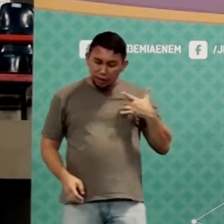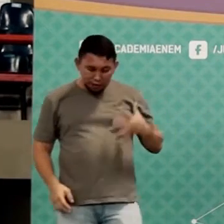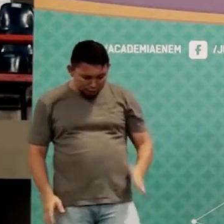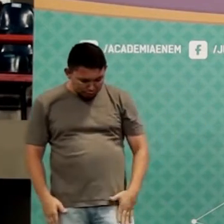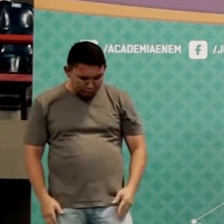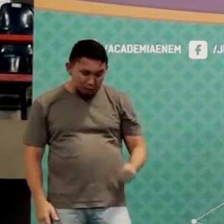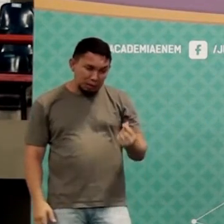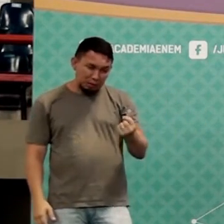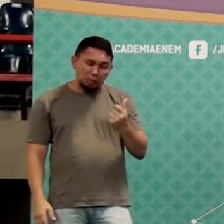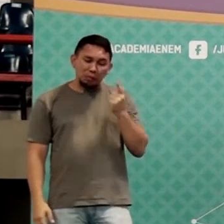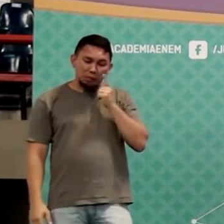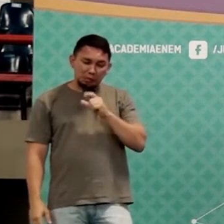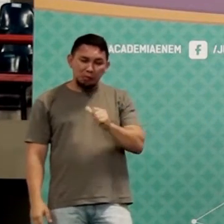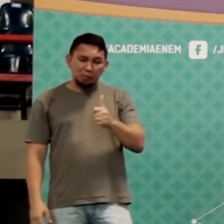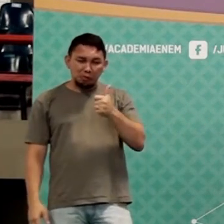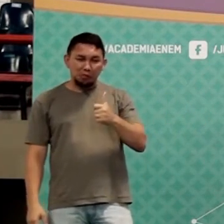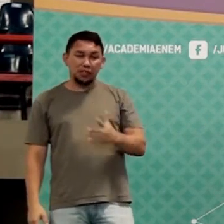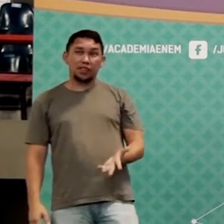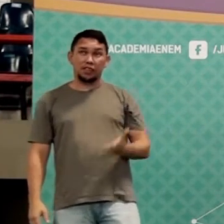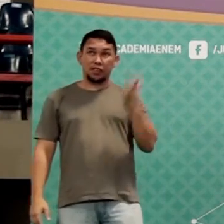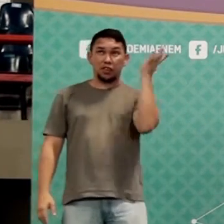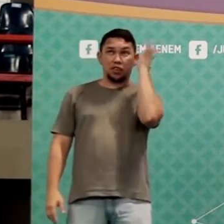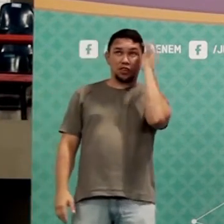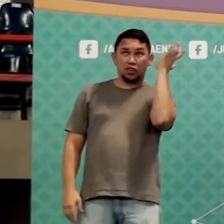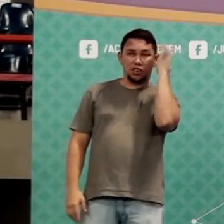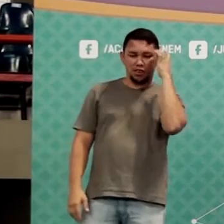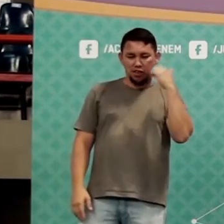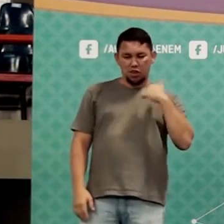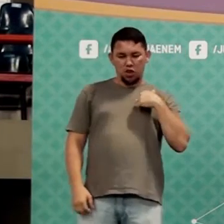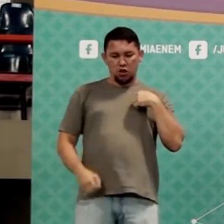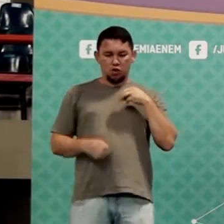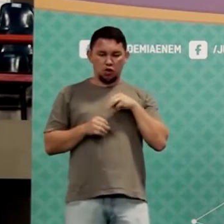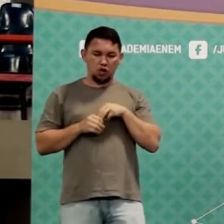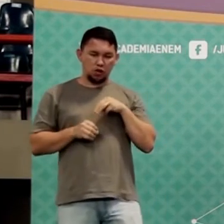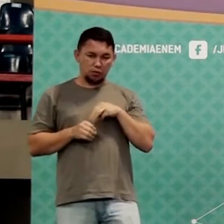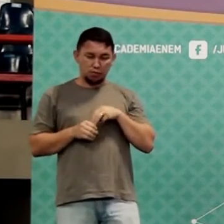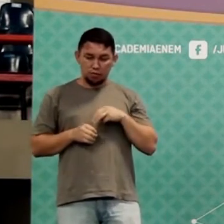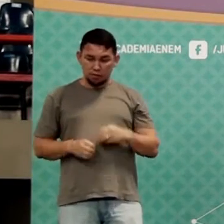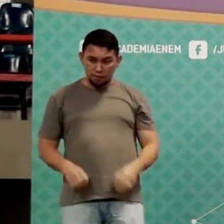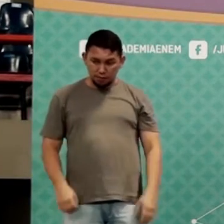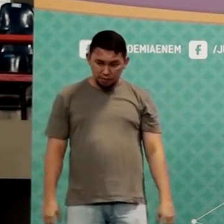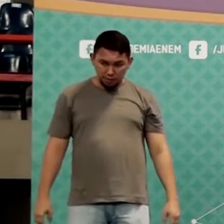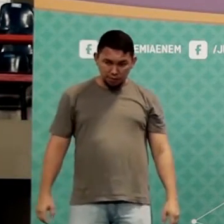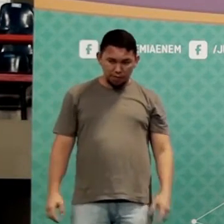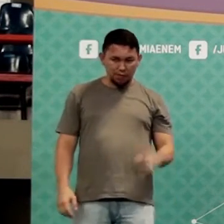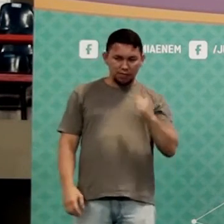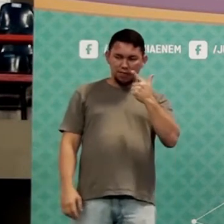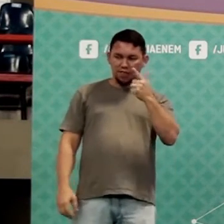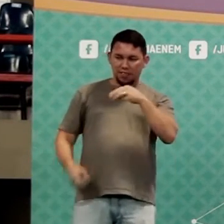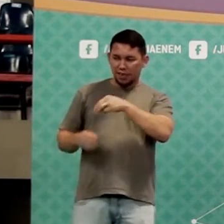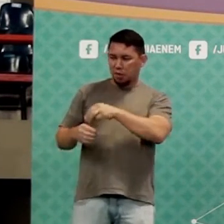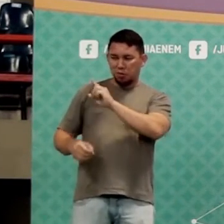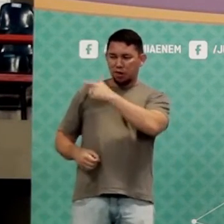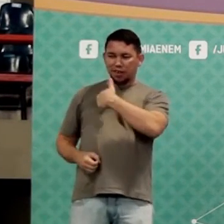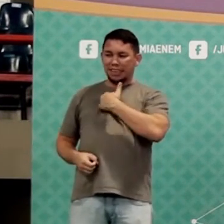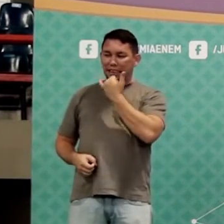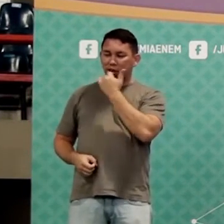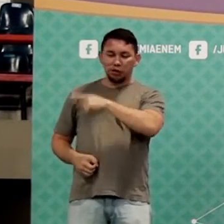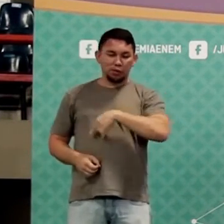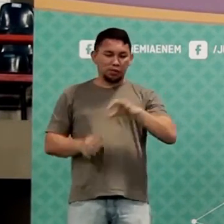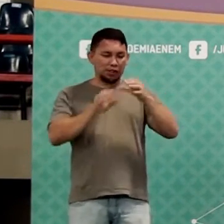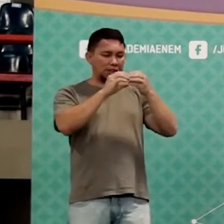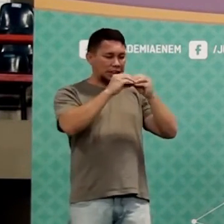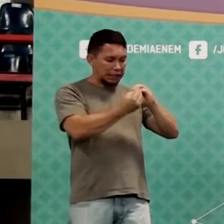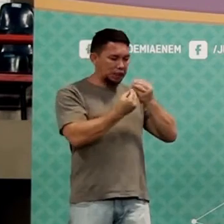financeira. Tá certo? Você quer ser chique, quer ser... Eu gosto de morango. Tem morango não, tem pitomba. É quase a mesma coisa.